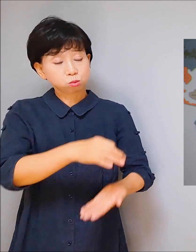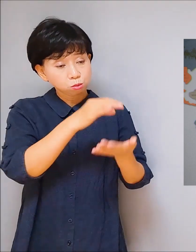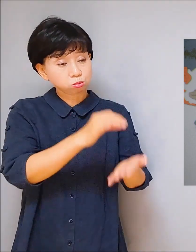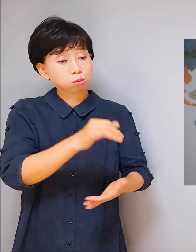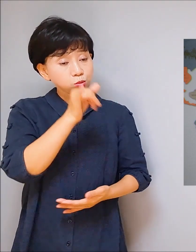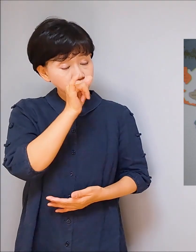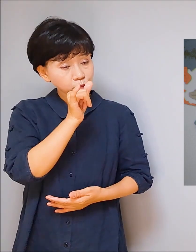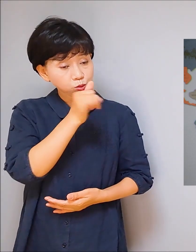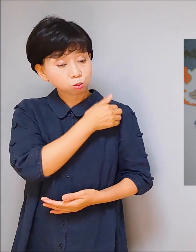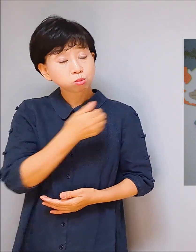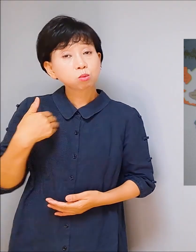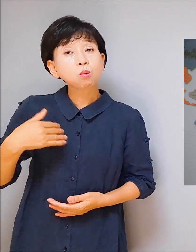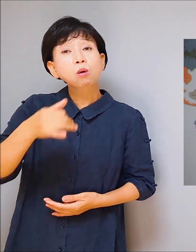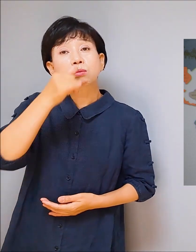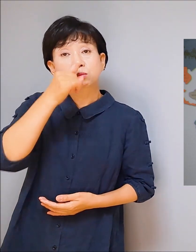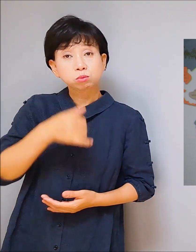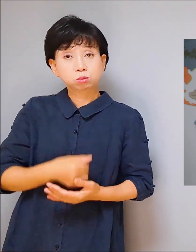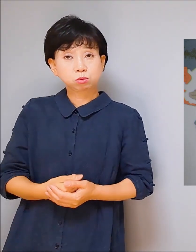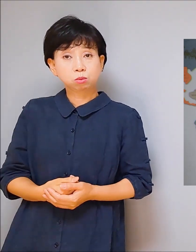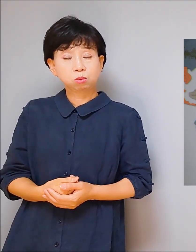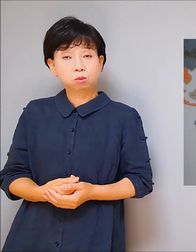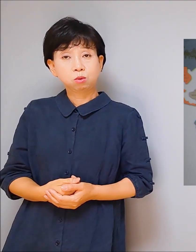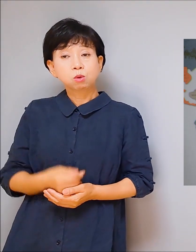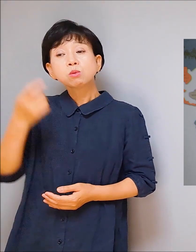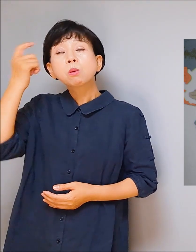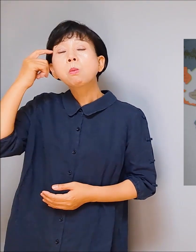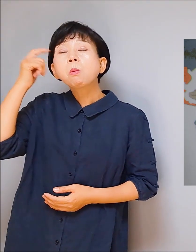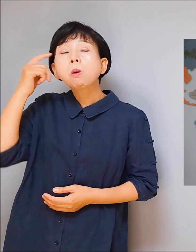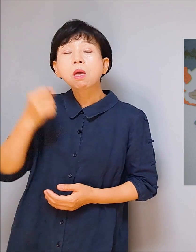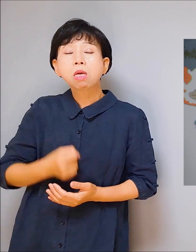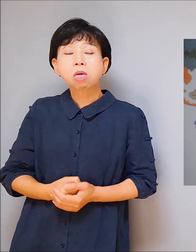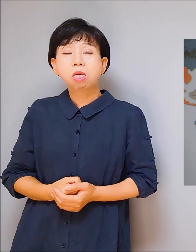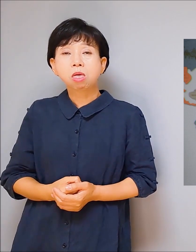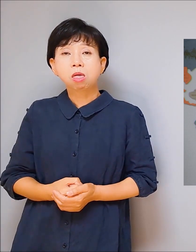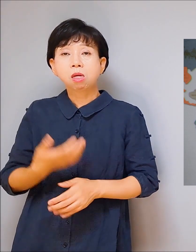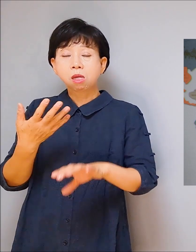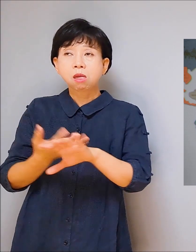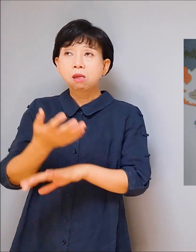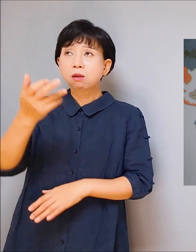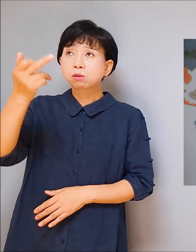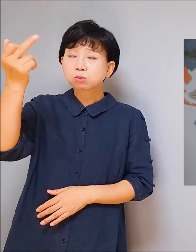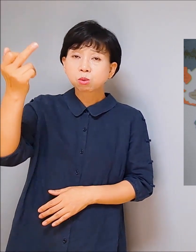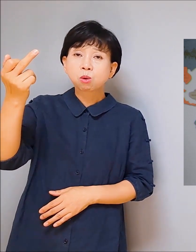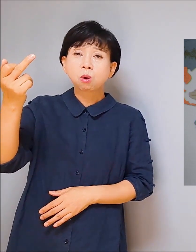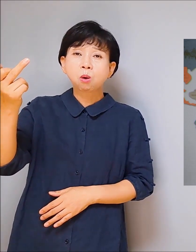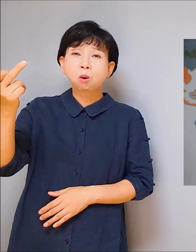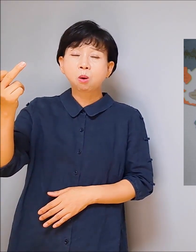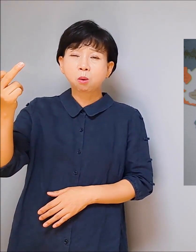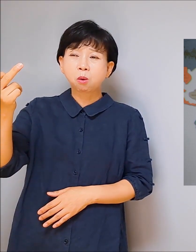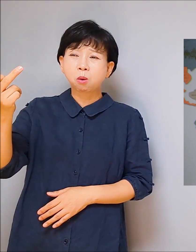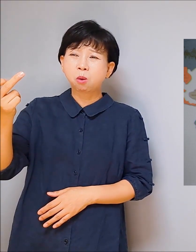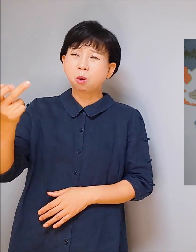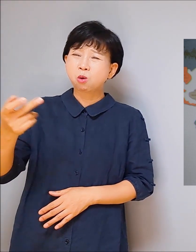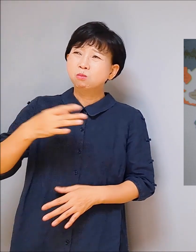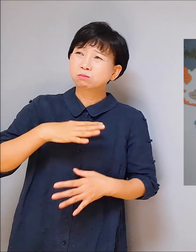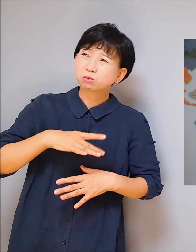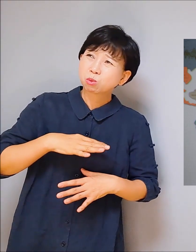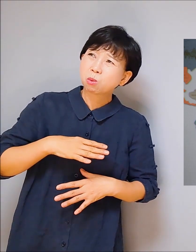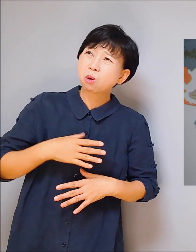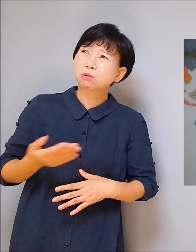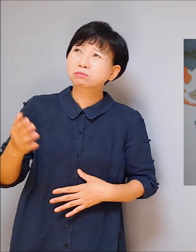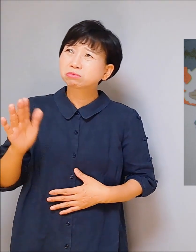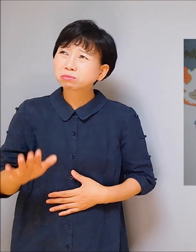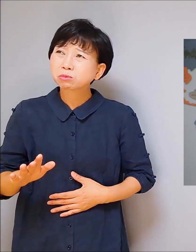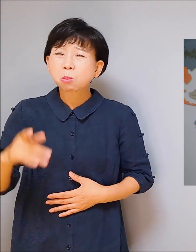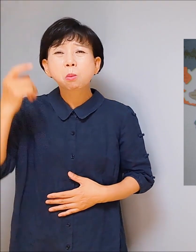굳이 20년 전 어느 날 형 에서와 사이가 꼬였는데 굳이 그 길